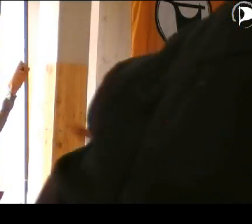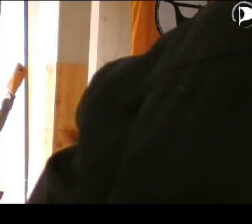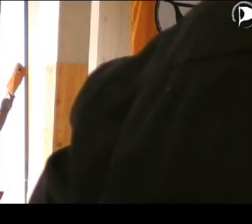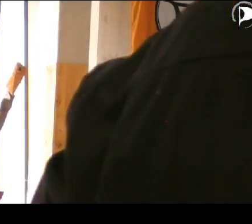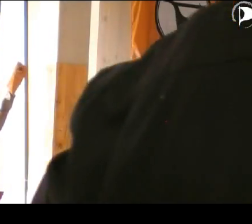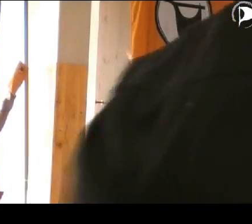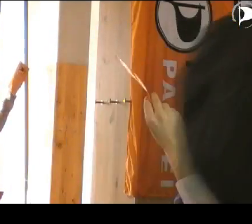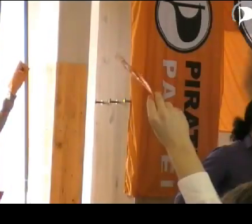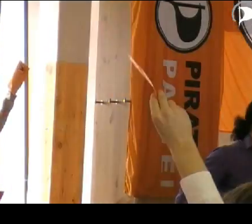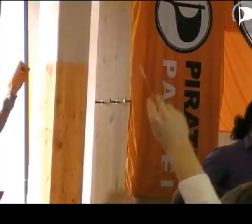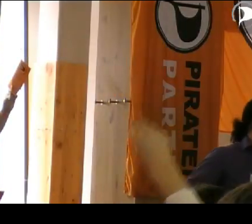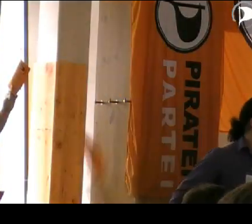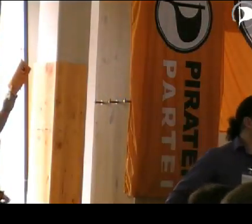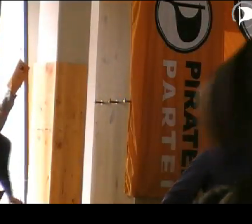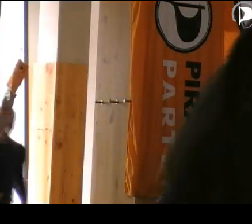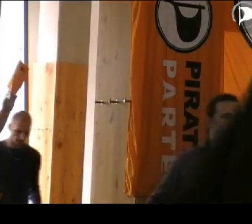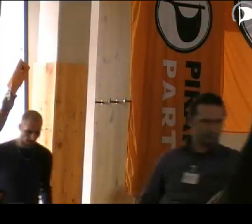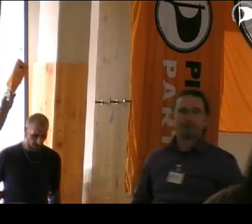bisschen gold